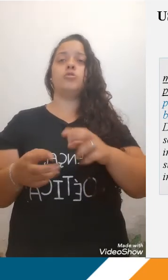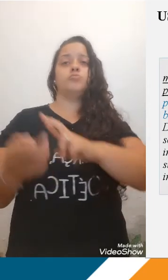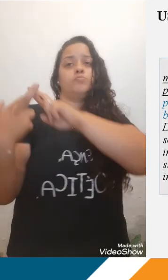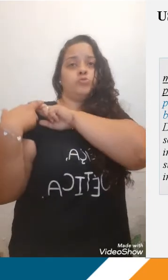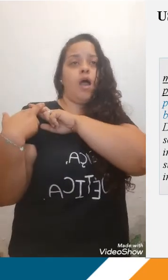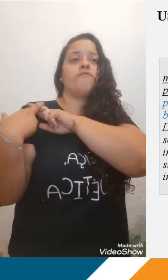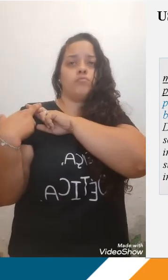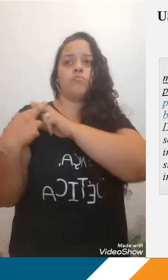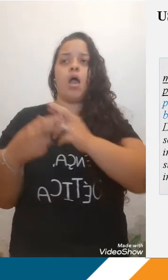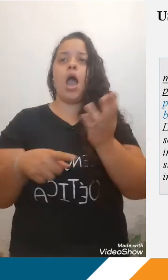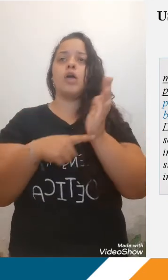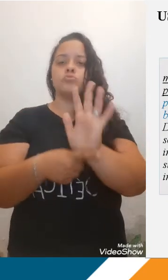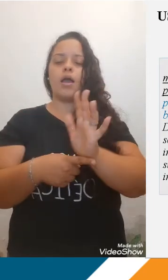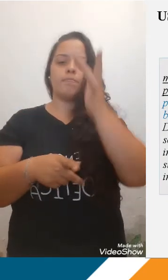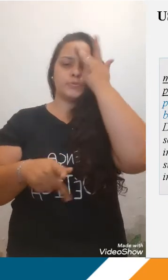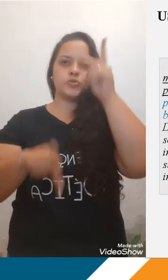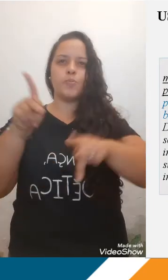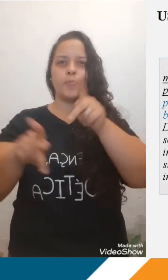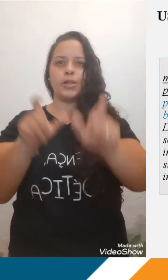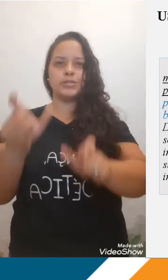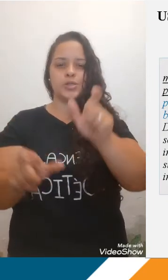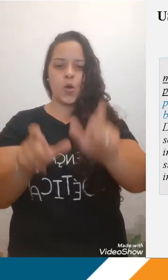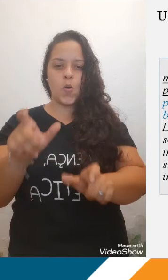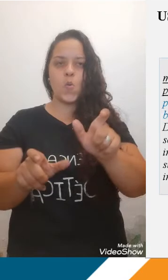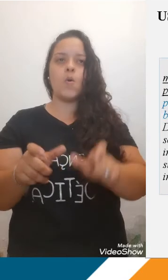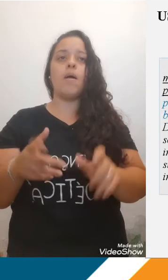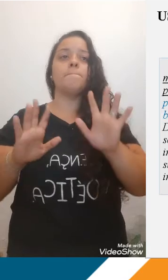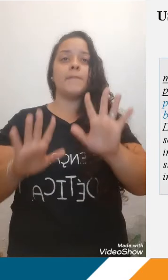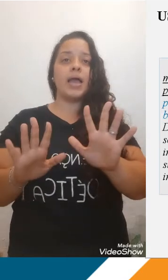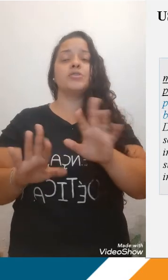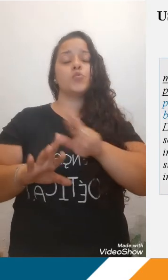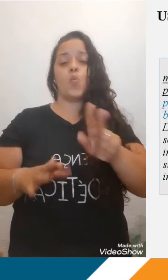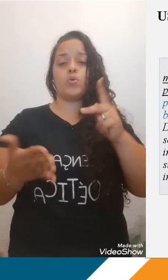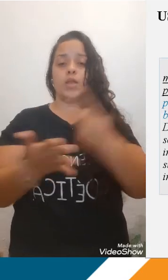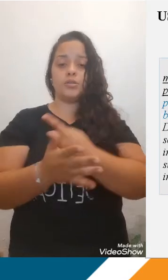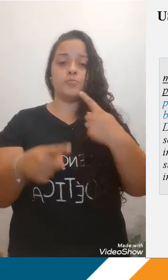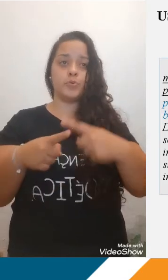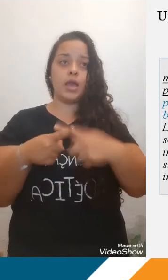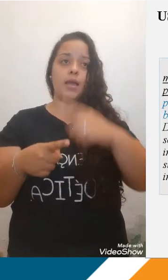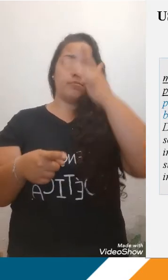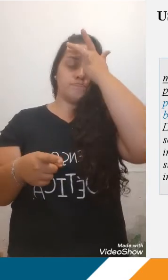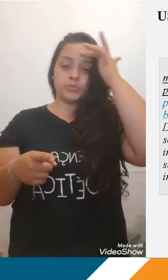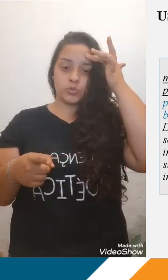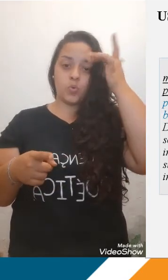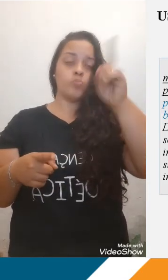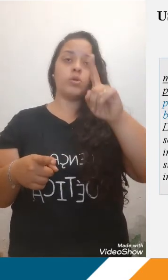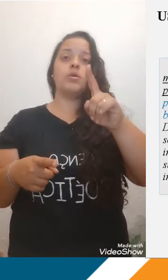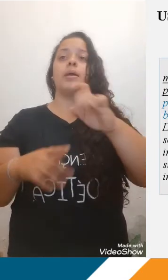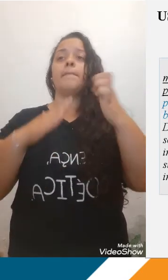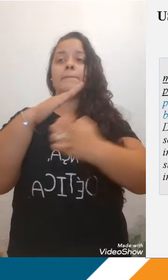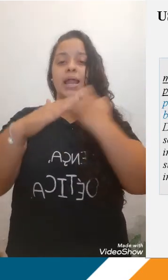atuação das autoridades, grandes empresas sentem-se livres para invadir a privacidade dos usuários e vender informações pessoais